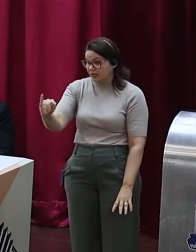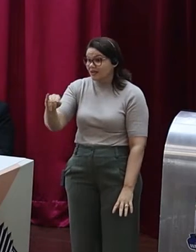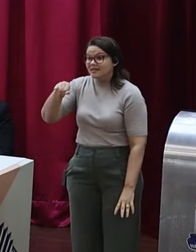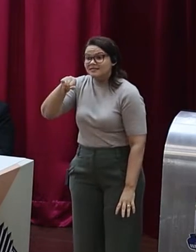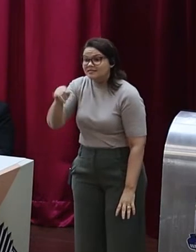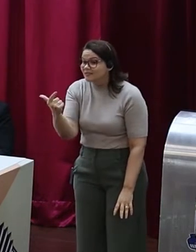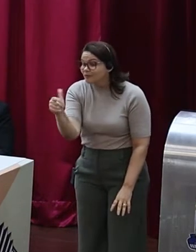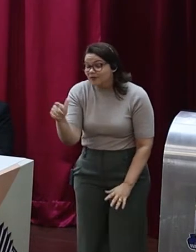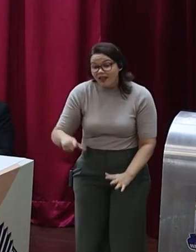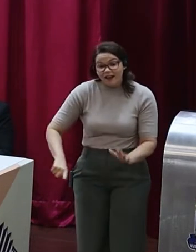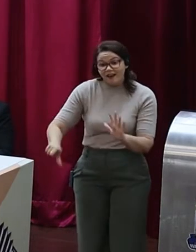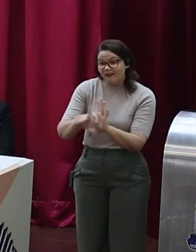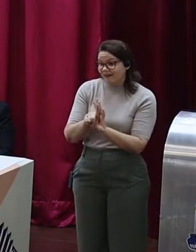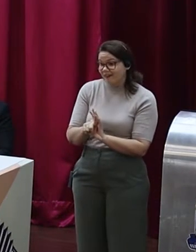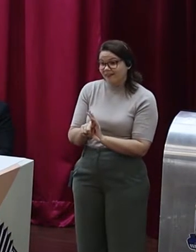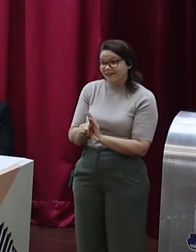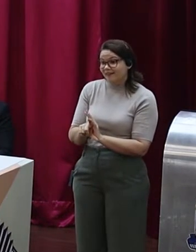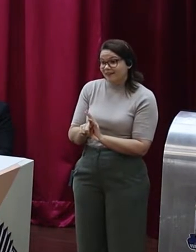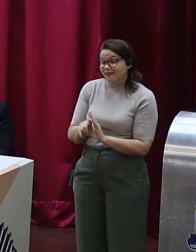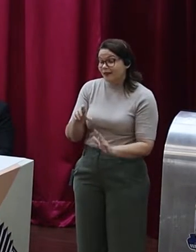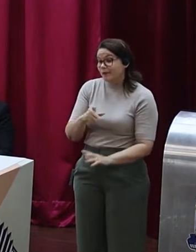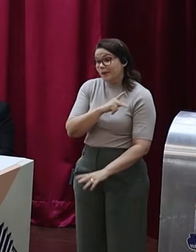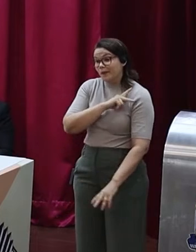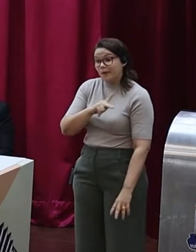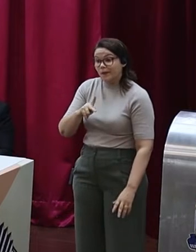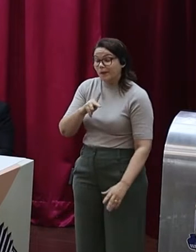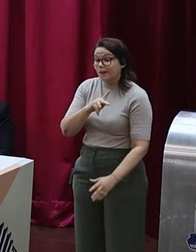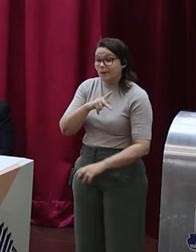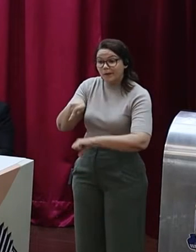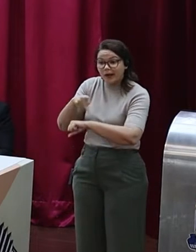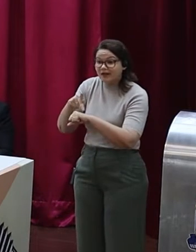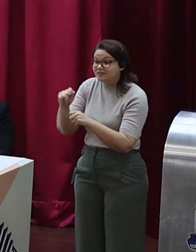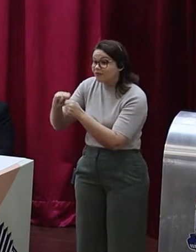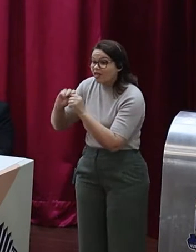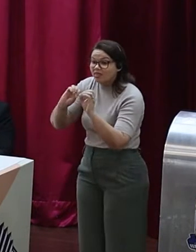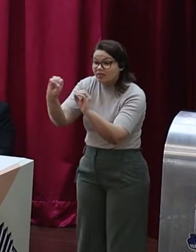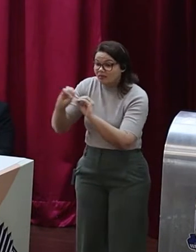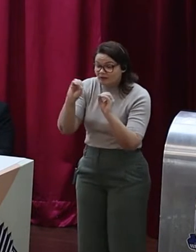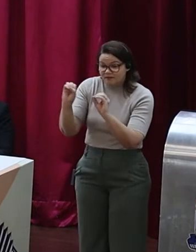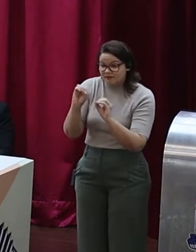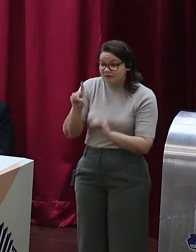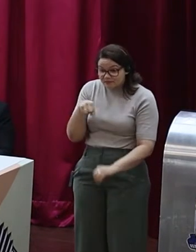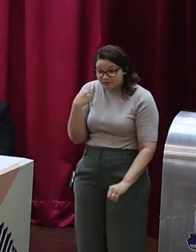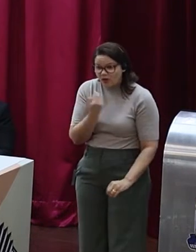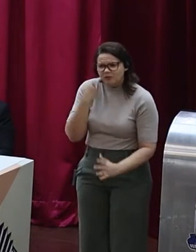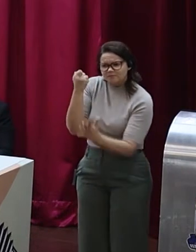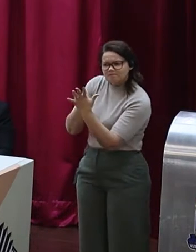absolutamente nada. Desde abajo, gracias al activismo, nos organizamos y conseguimos la ley de lenguas en el año